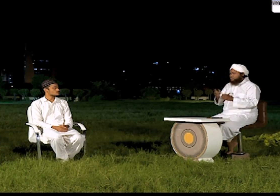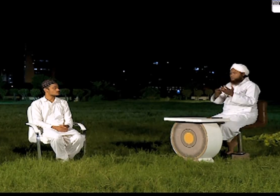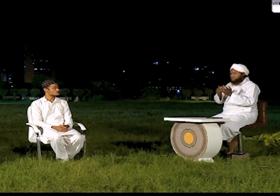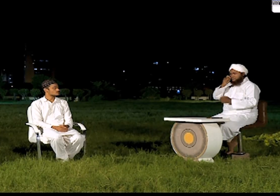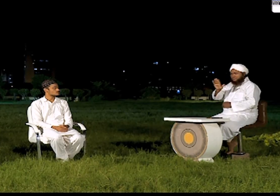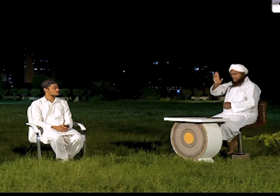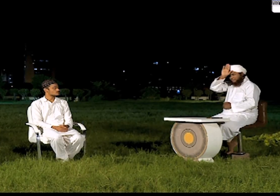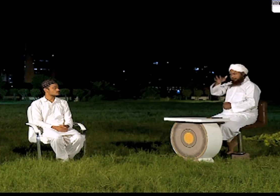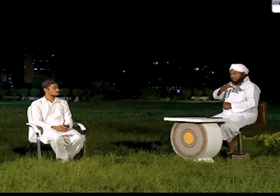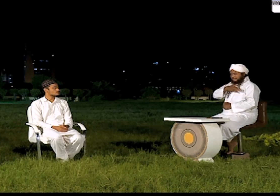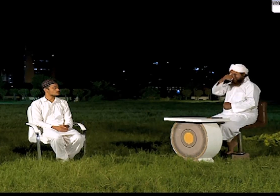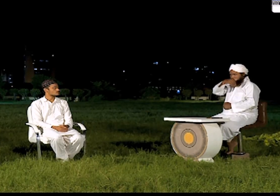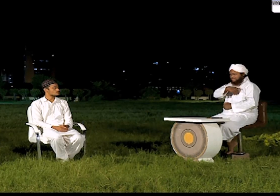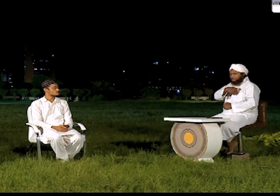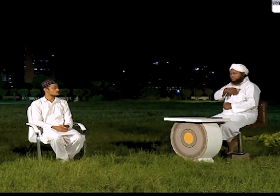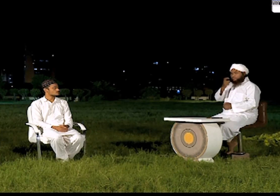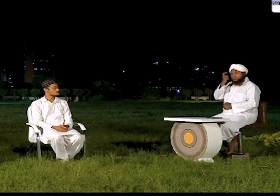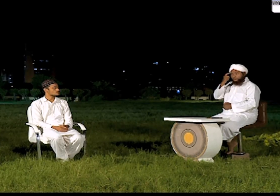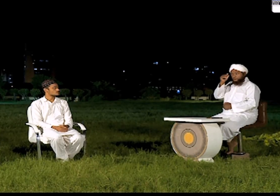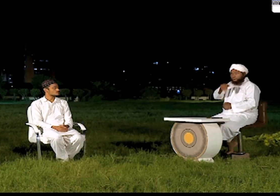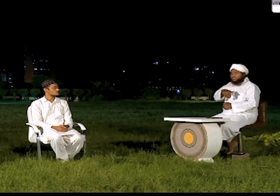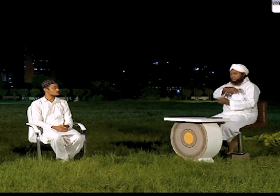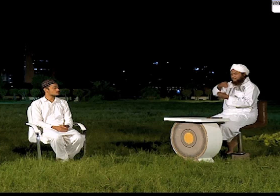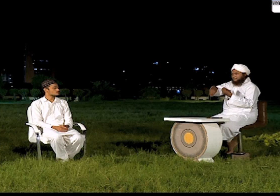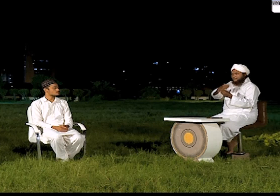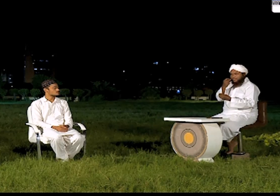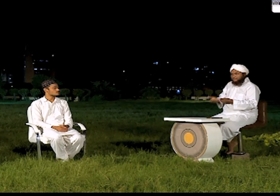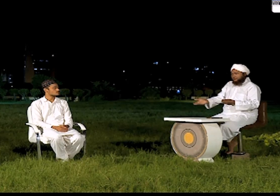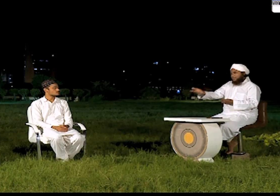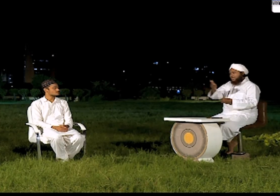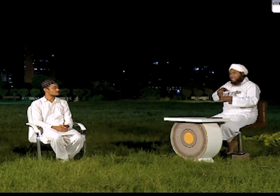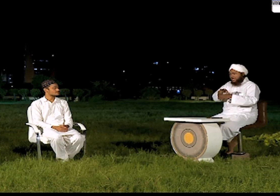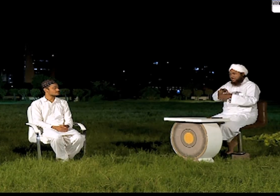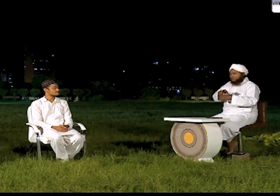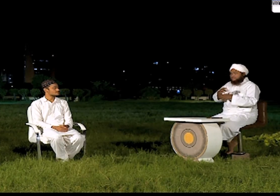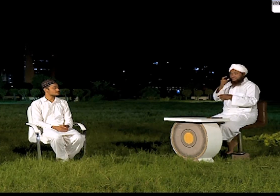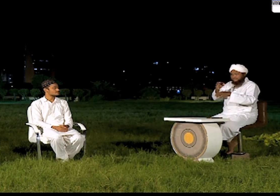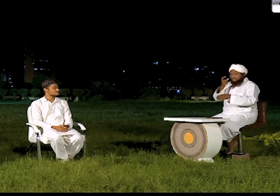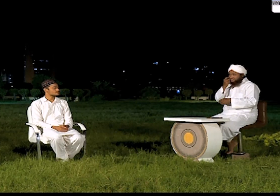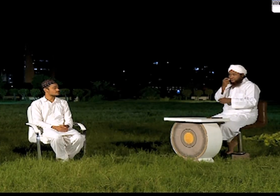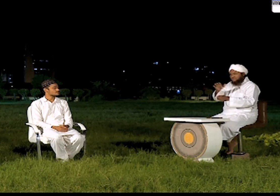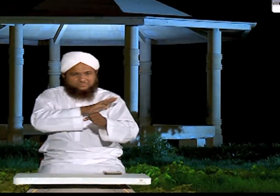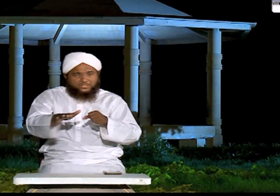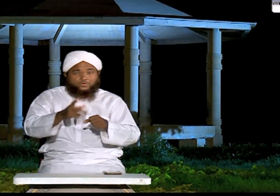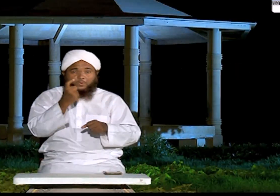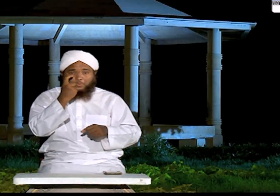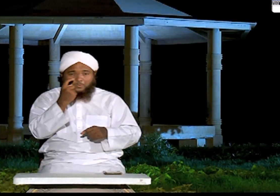فیصلہ کیا کہ وہ مکہ کے آدمیوں کو قتل کر کے عورتوں اور بچوں کو قیدی بنا لے گا اور ساتھ ہی